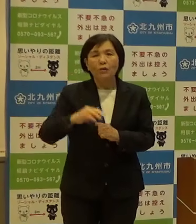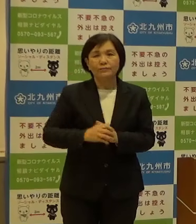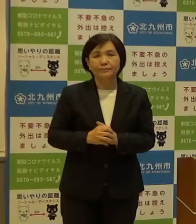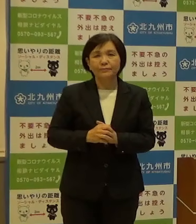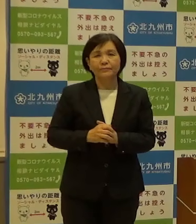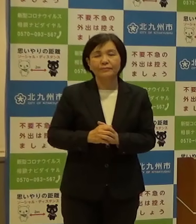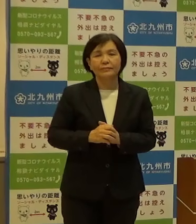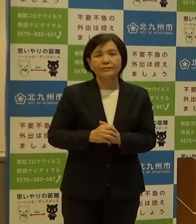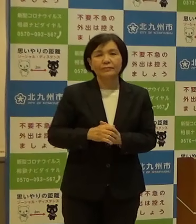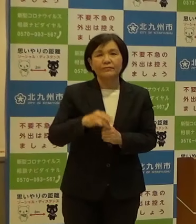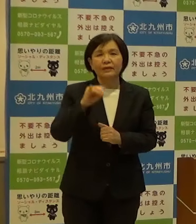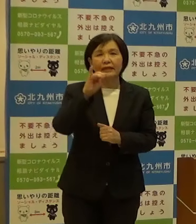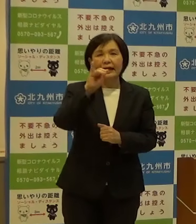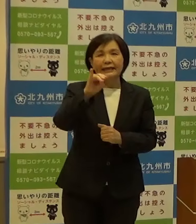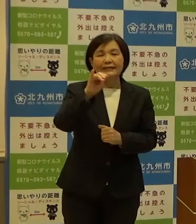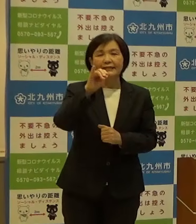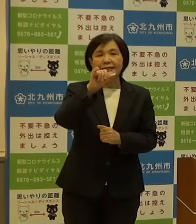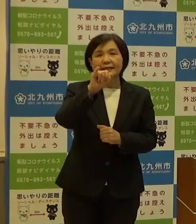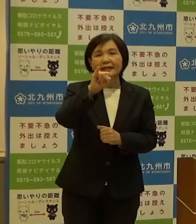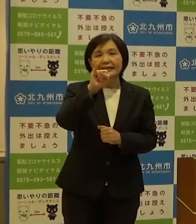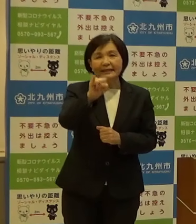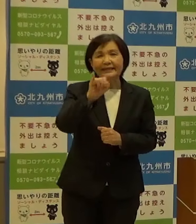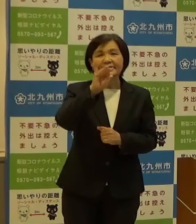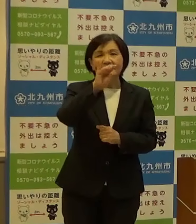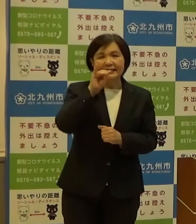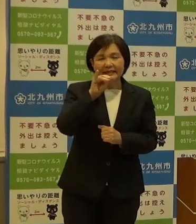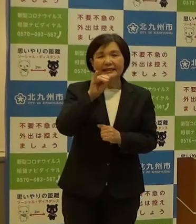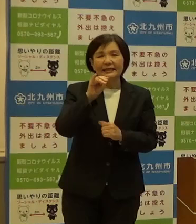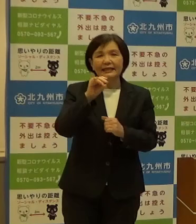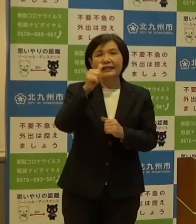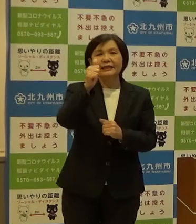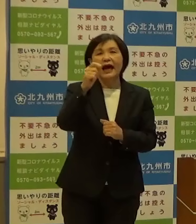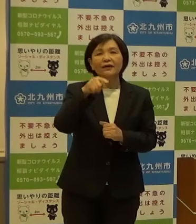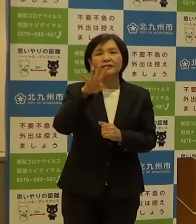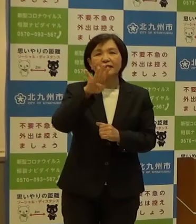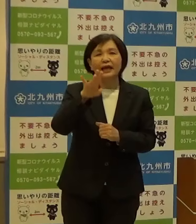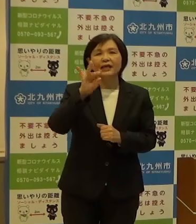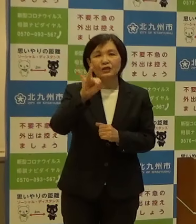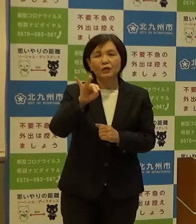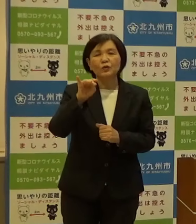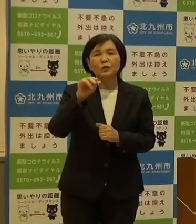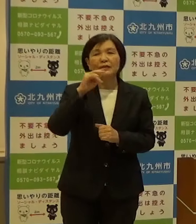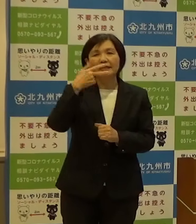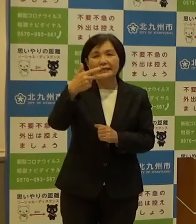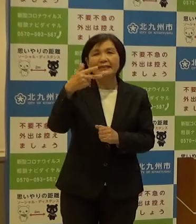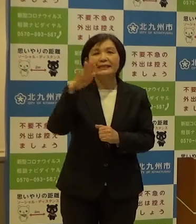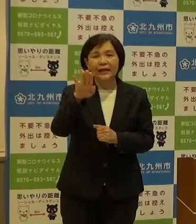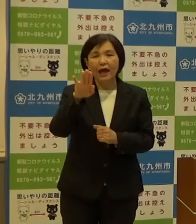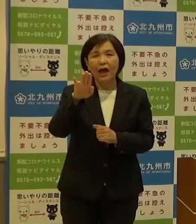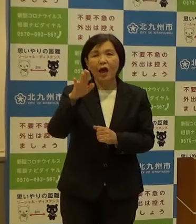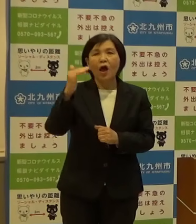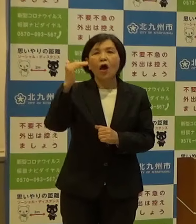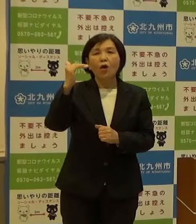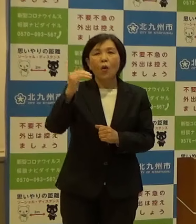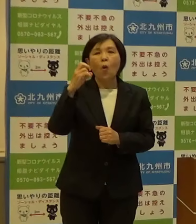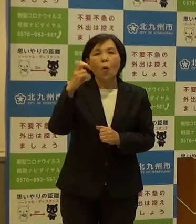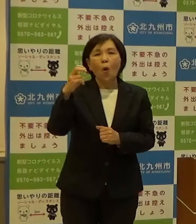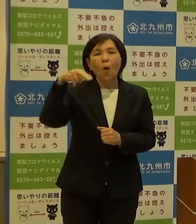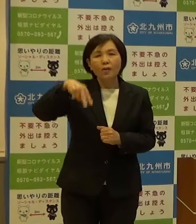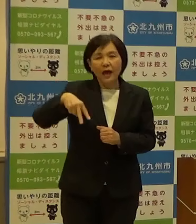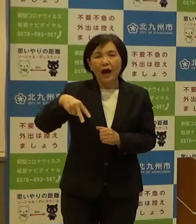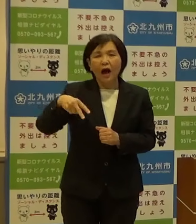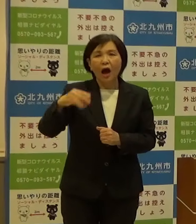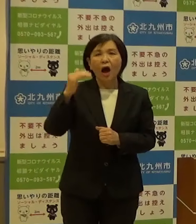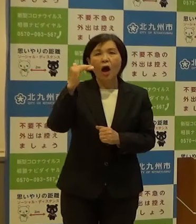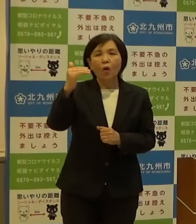一致団結して行おう北九州コロナ克服と、このように覚えていただけると幸